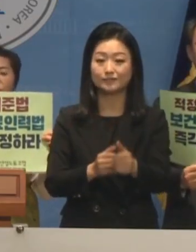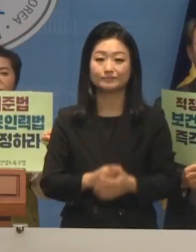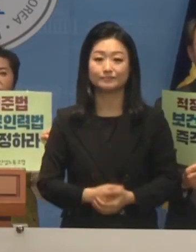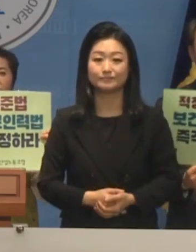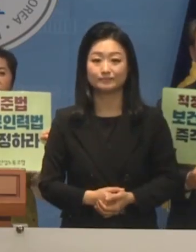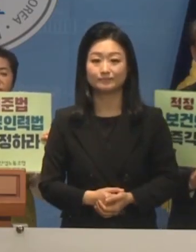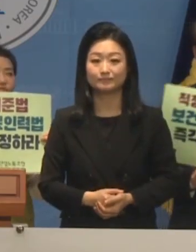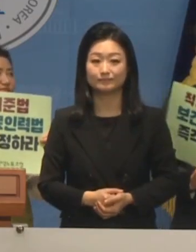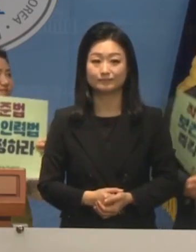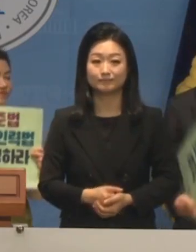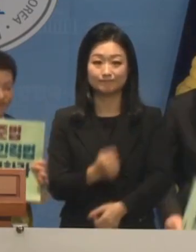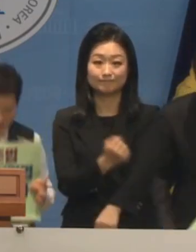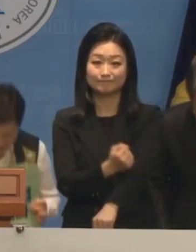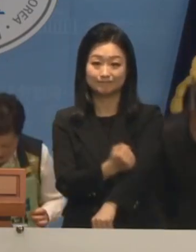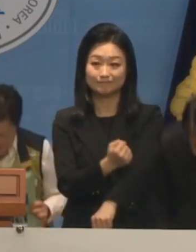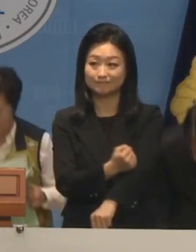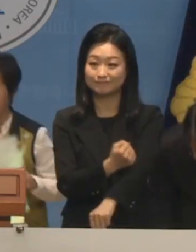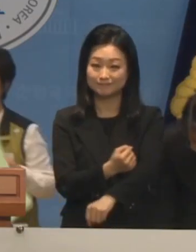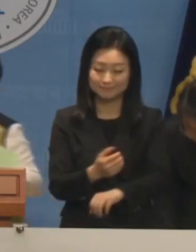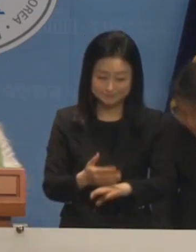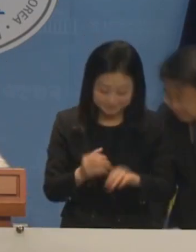공포라 하셨습니다습니다